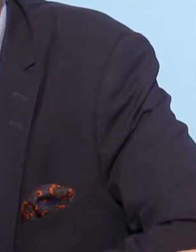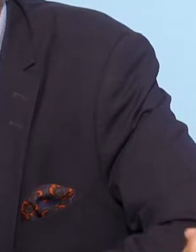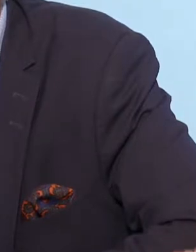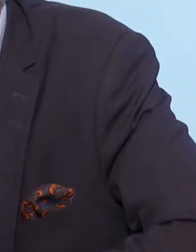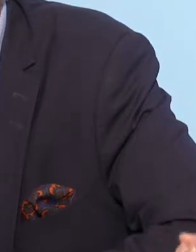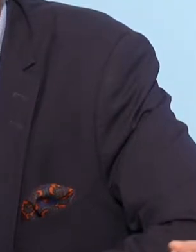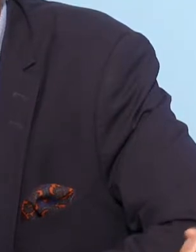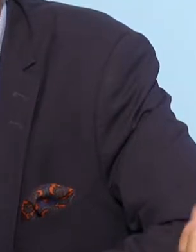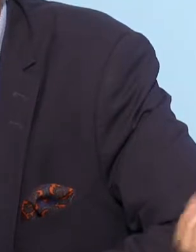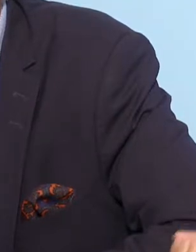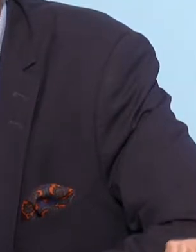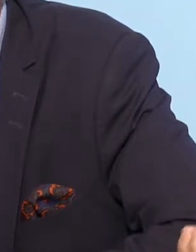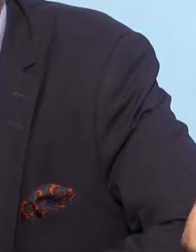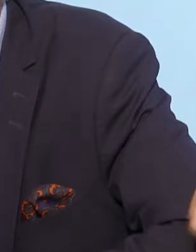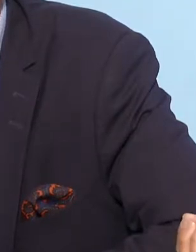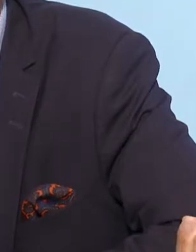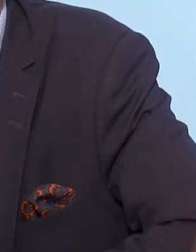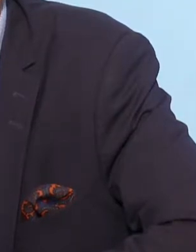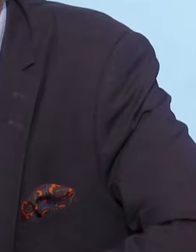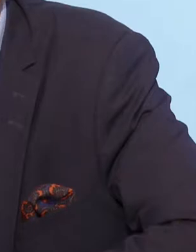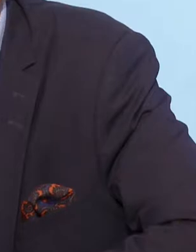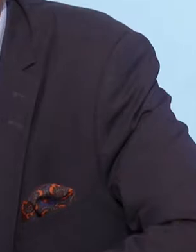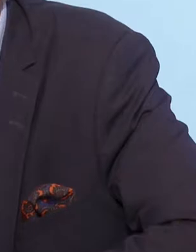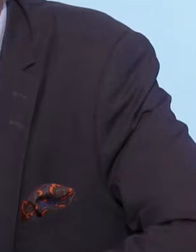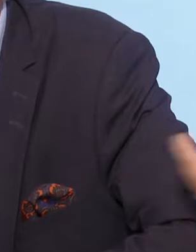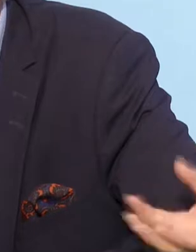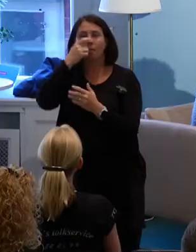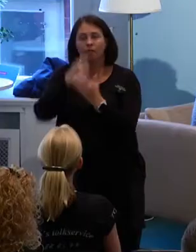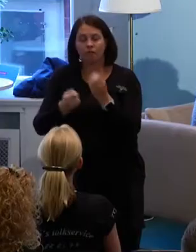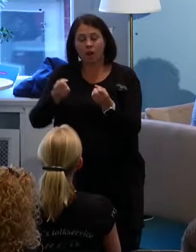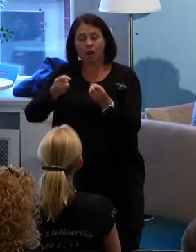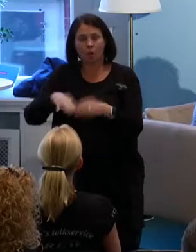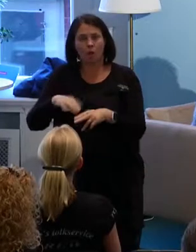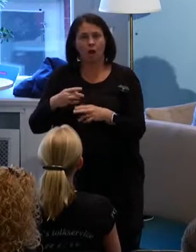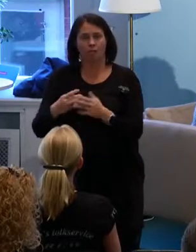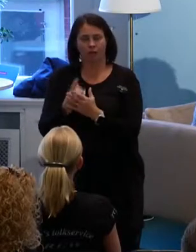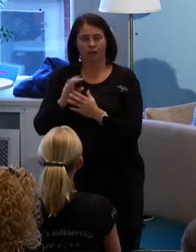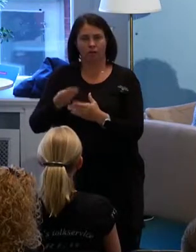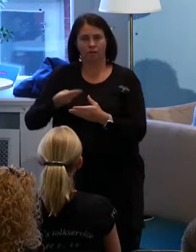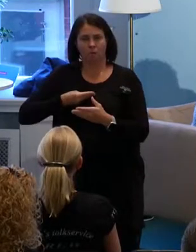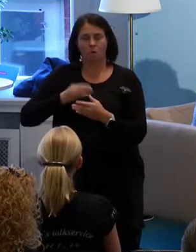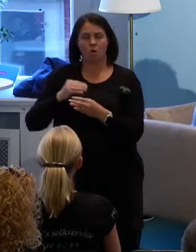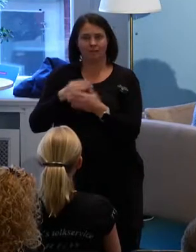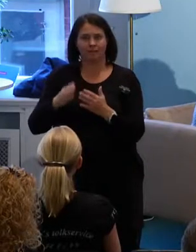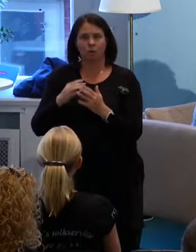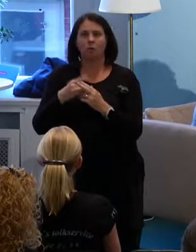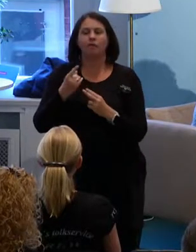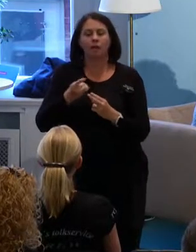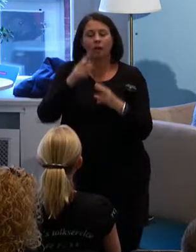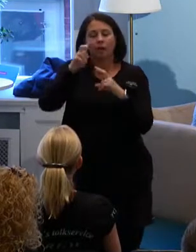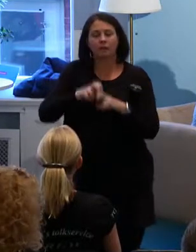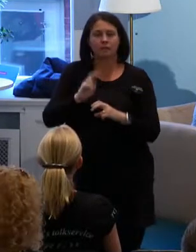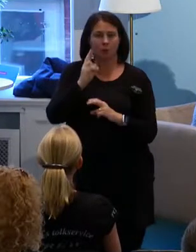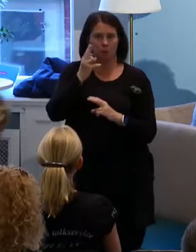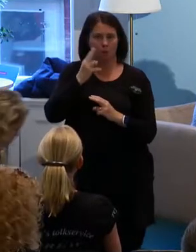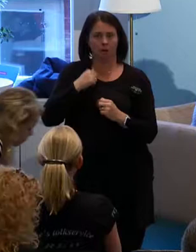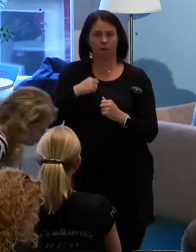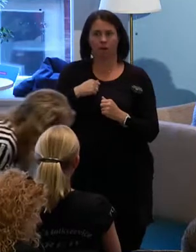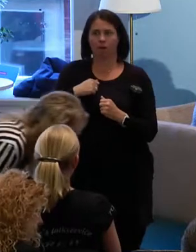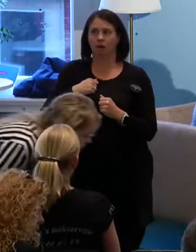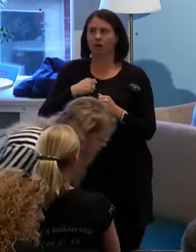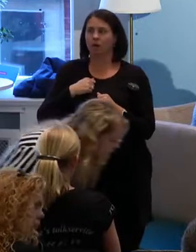at miste retten til arbejdsløshedserstatning. Og det har man jo løst nu, så man samarbejder jo for at